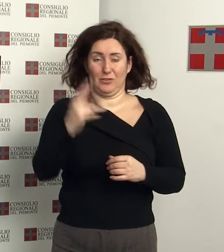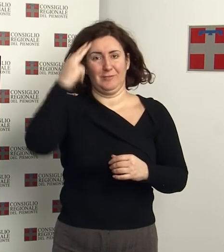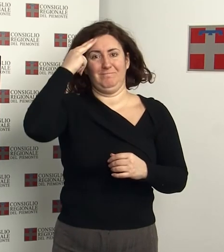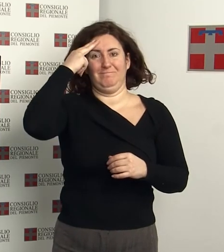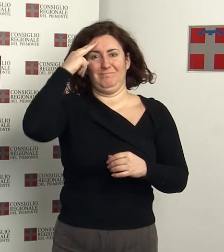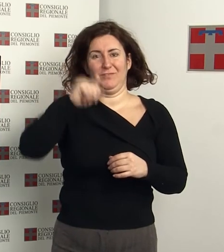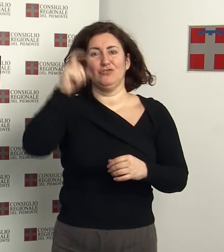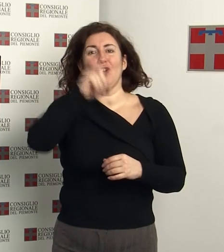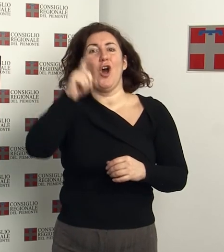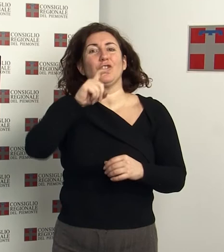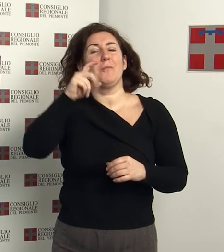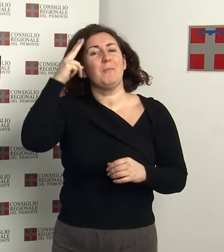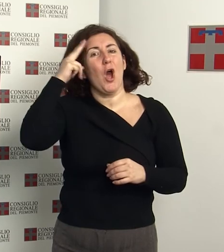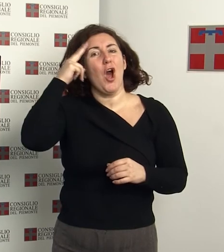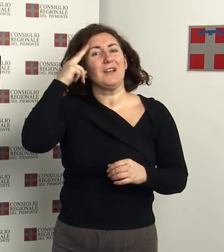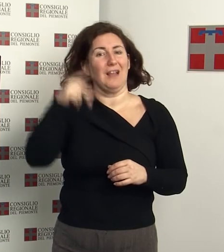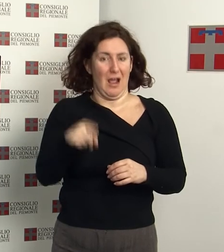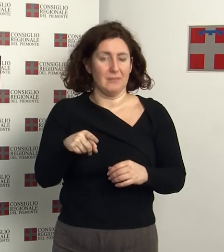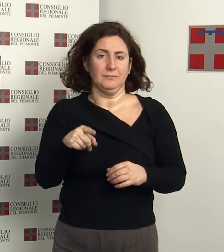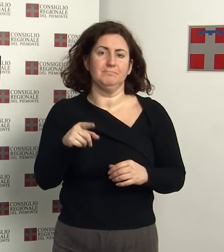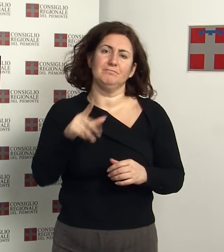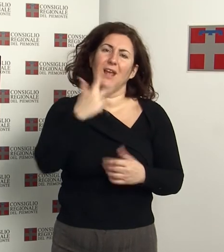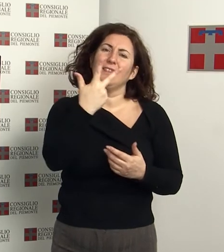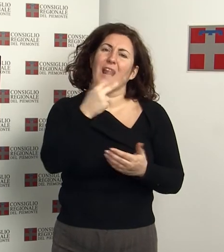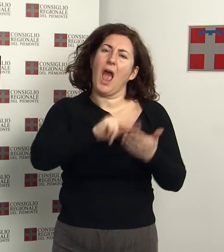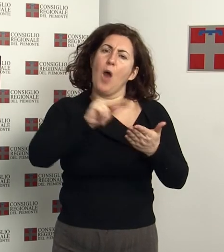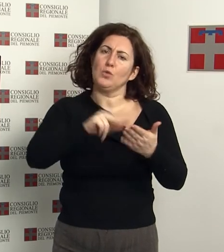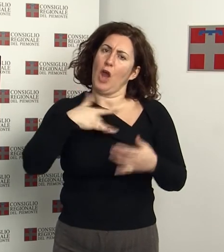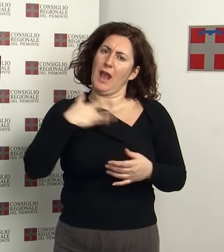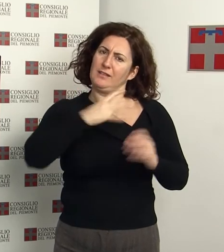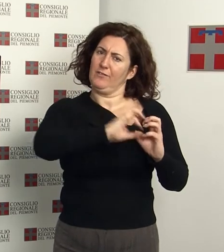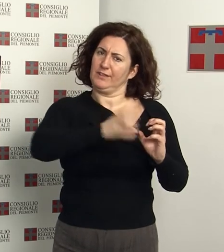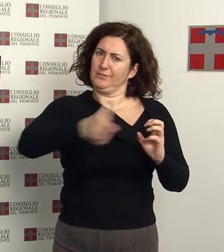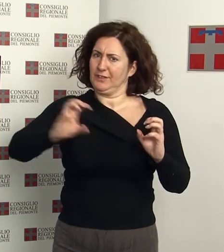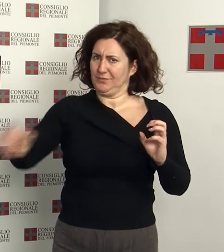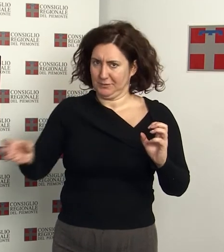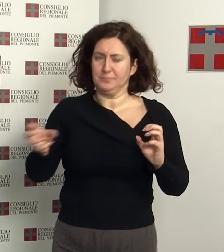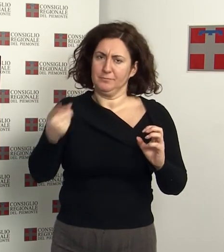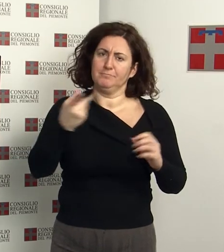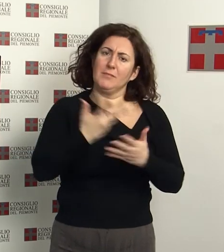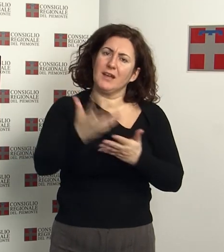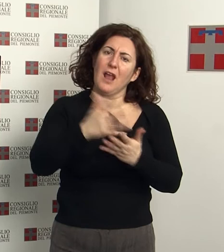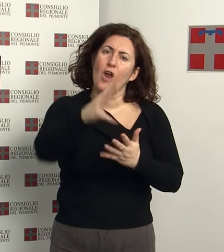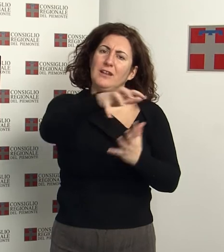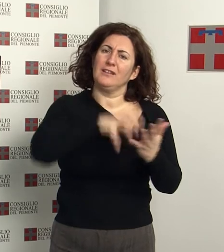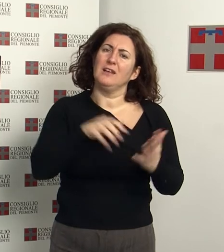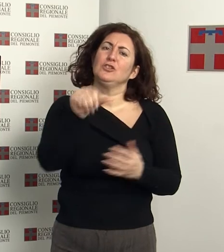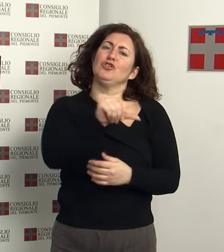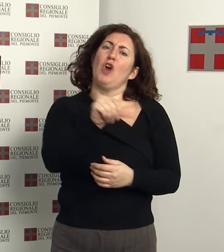chiesto a tra i relatori di età diverse di raccontare un testo legato alla shoah se questo è un uomo di primo levi e stato illustrato